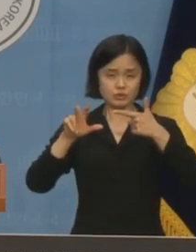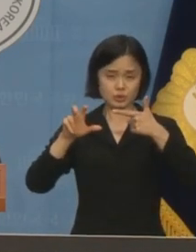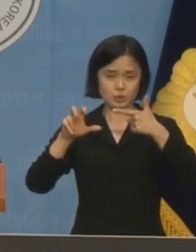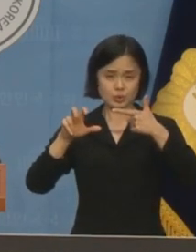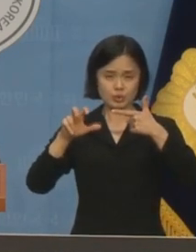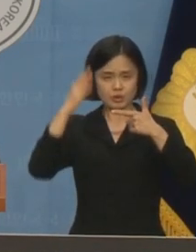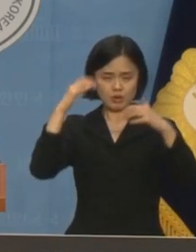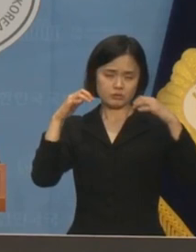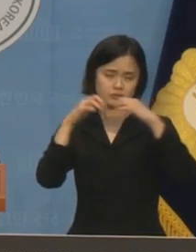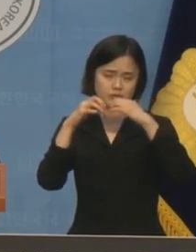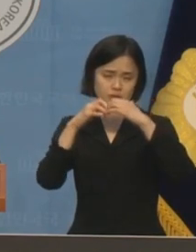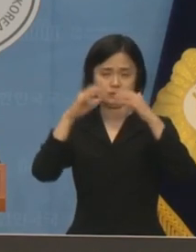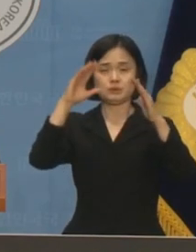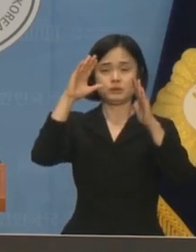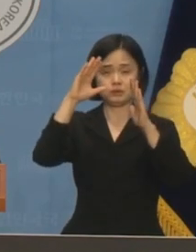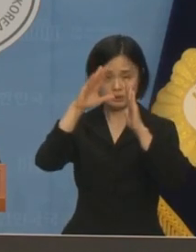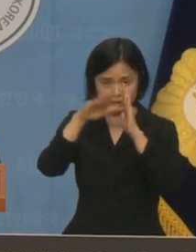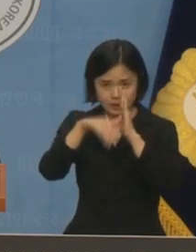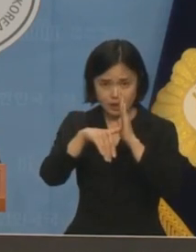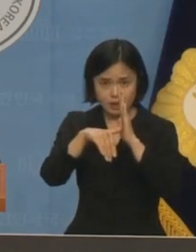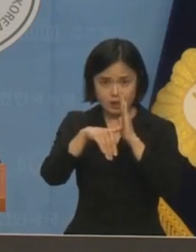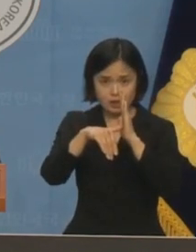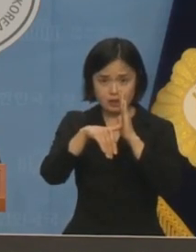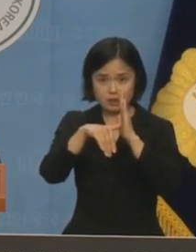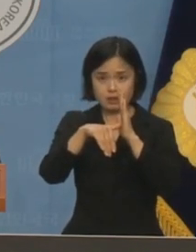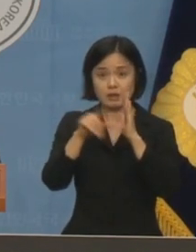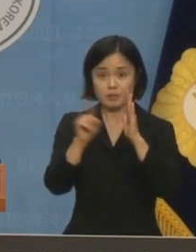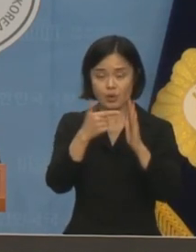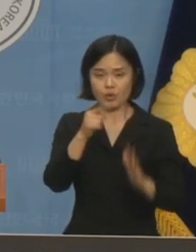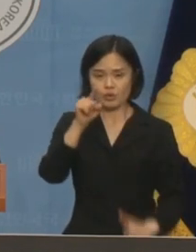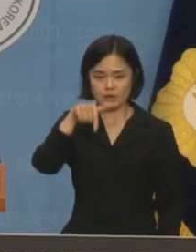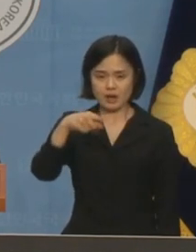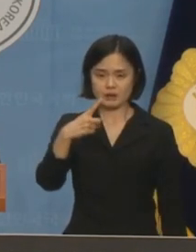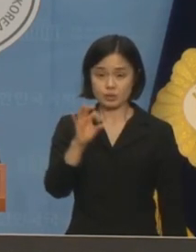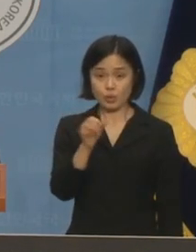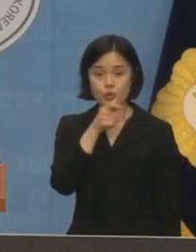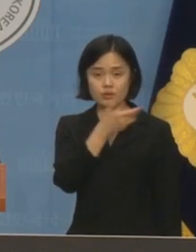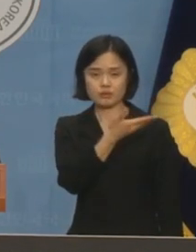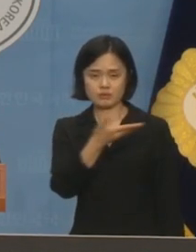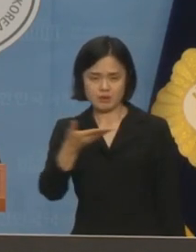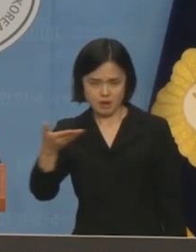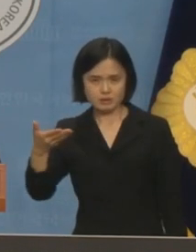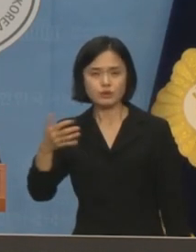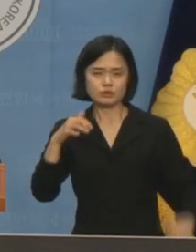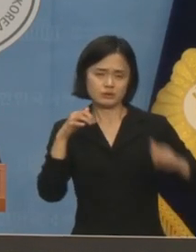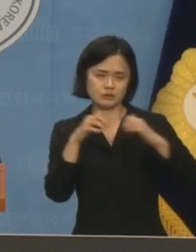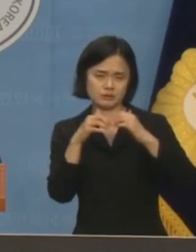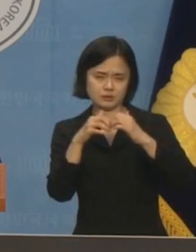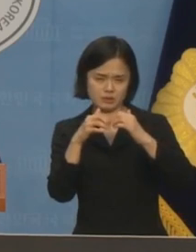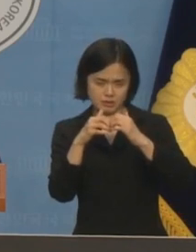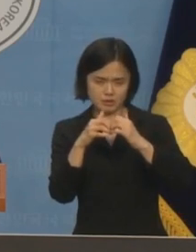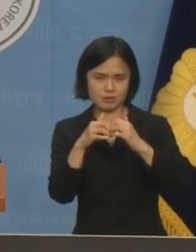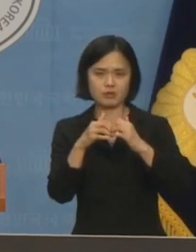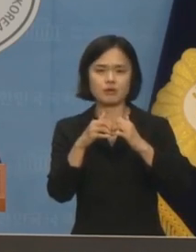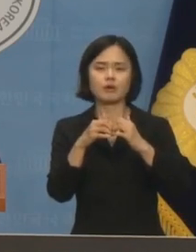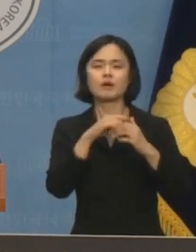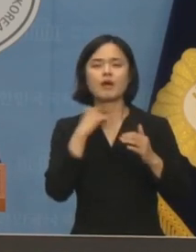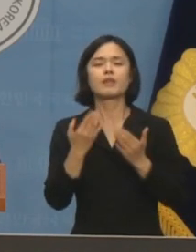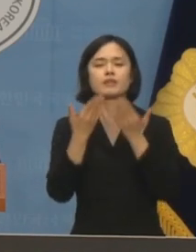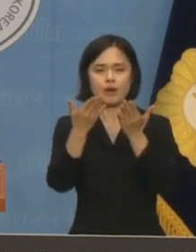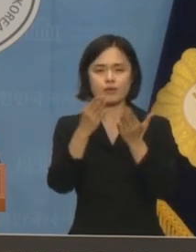전쟁에서 최악의 위기 상황인 낙동강 전투에서 나라를 구한 고 백선엽 장군이 돌아가셨을